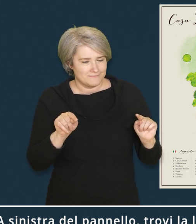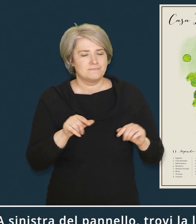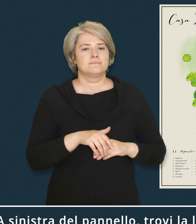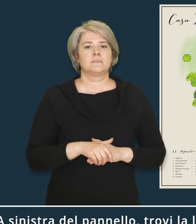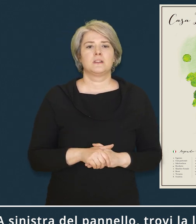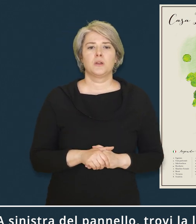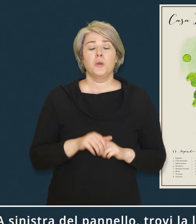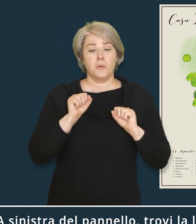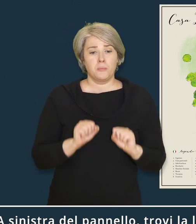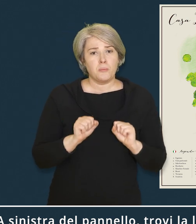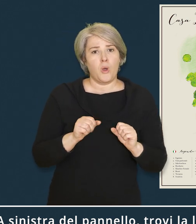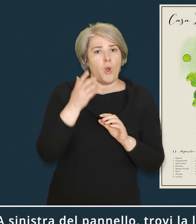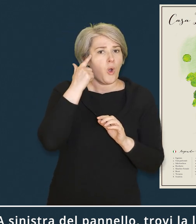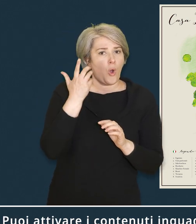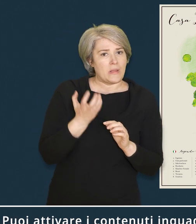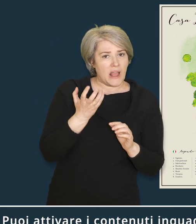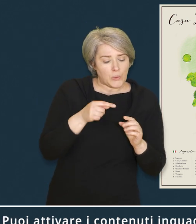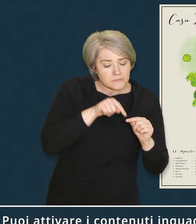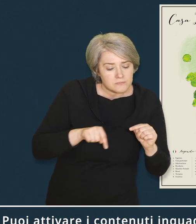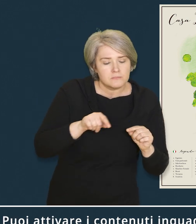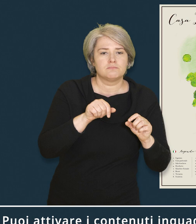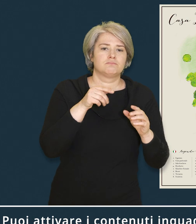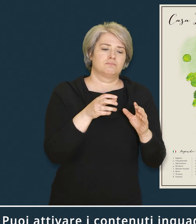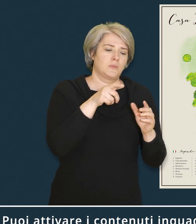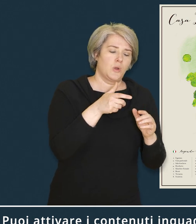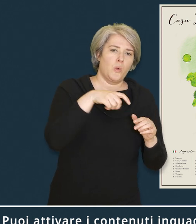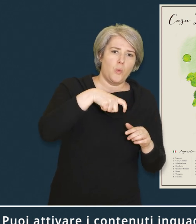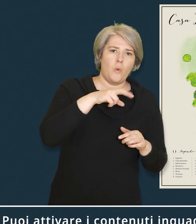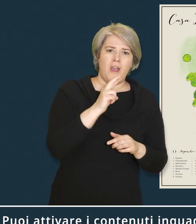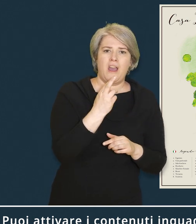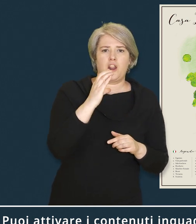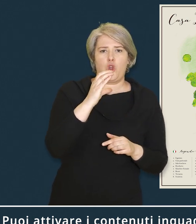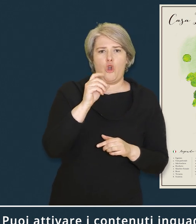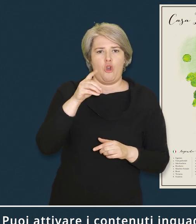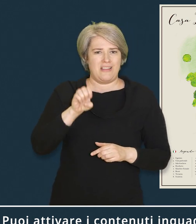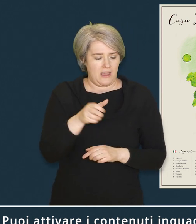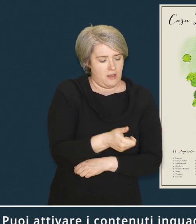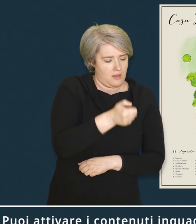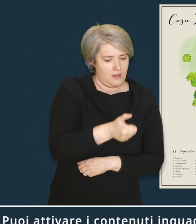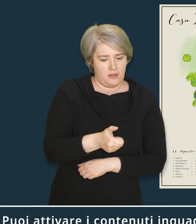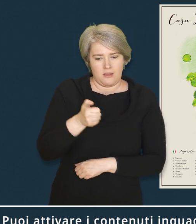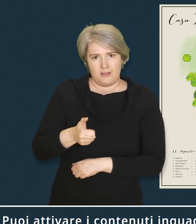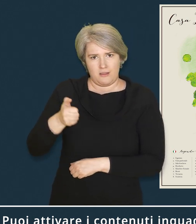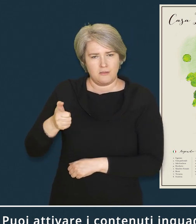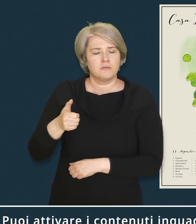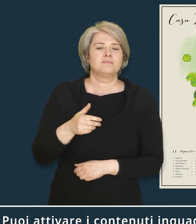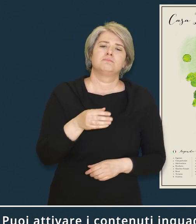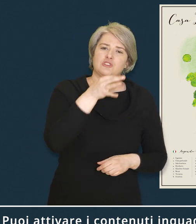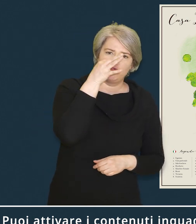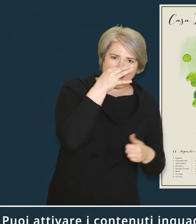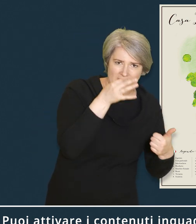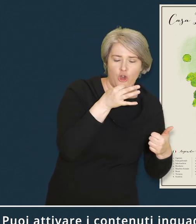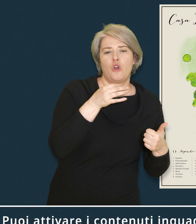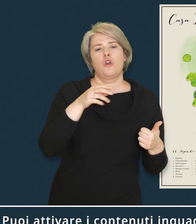nelle audiodescrizioni. Puoi attivare i contenuti inquadrando i QR code presenti sui pannelli che troverai vicino al